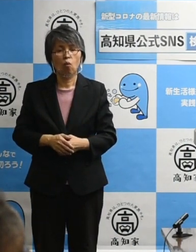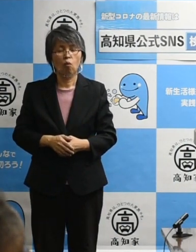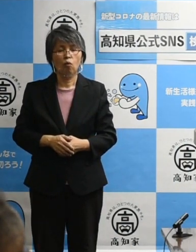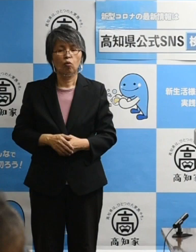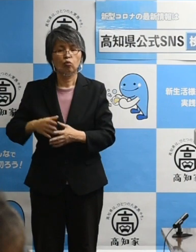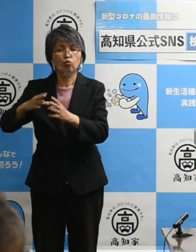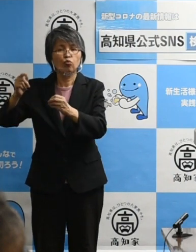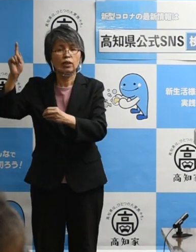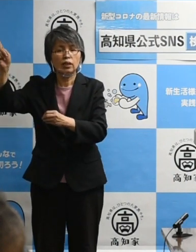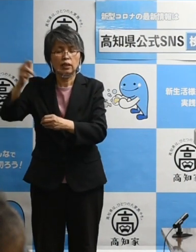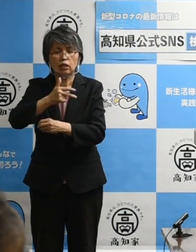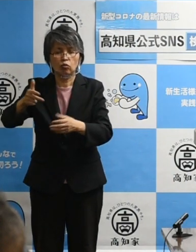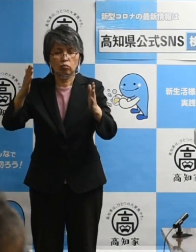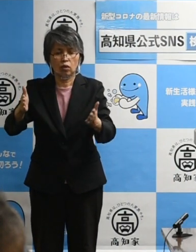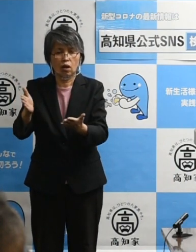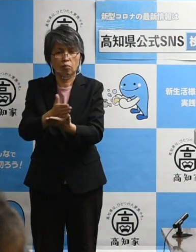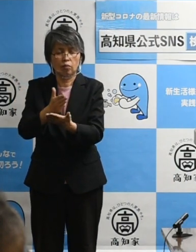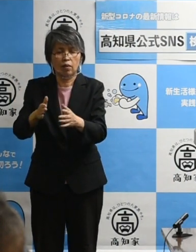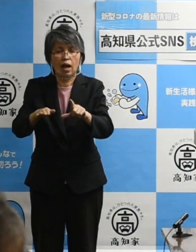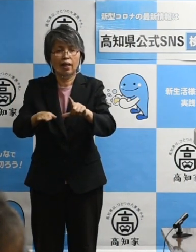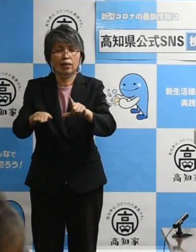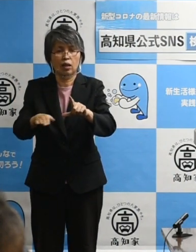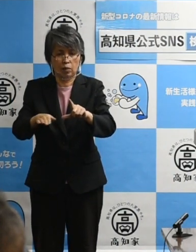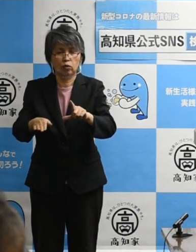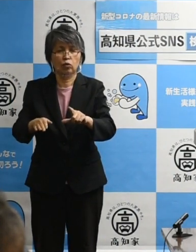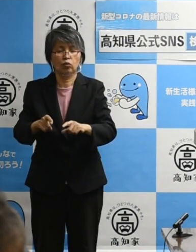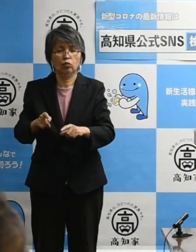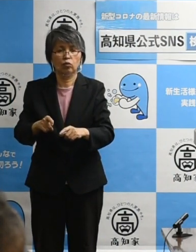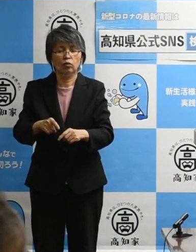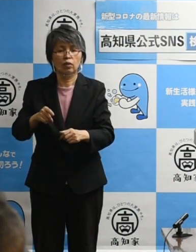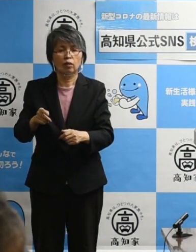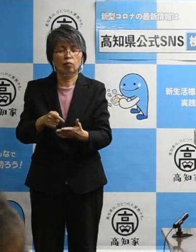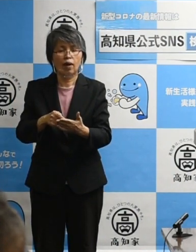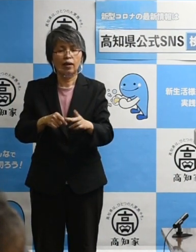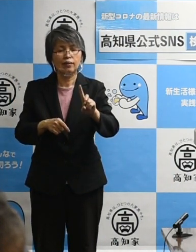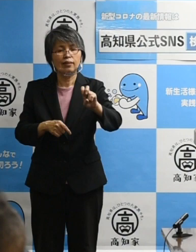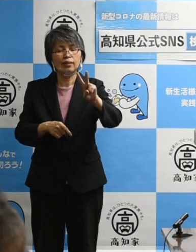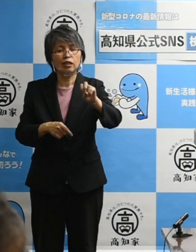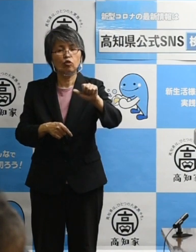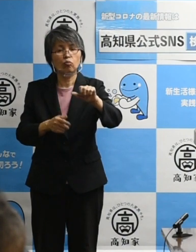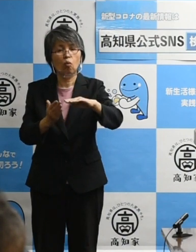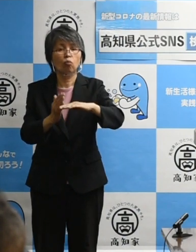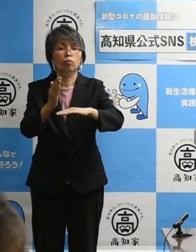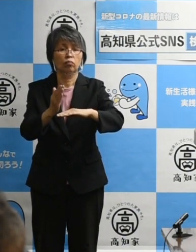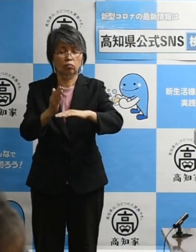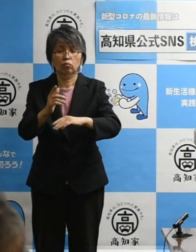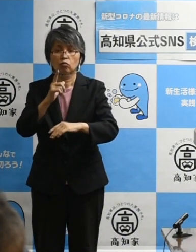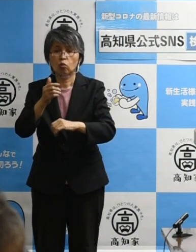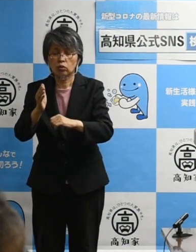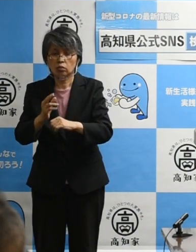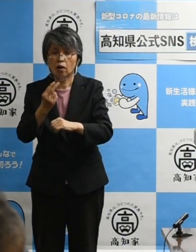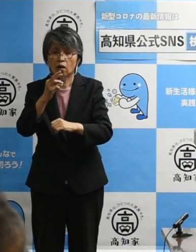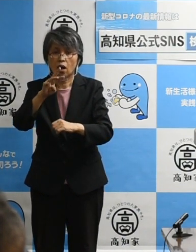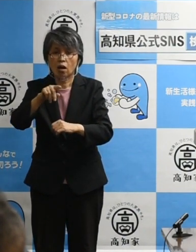的な1週間単位での緊急事態宣言の目安の25、はるかに上回る。特に徳島県、香川県